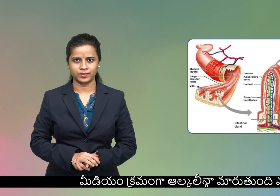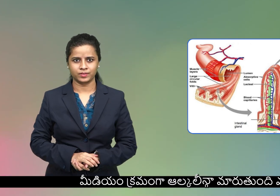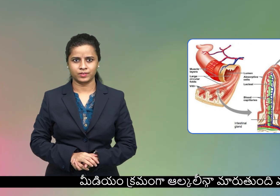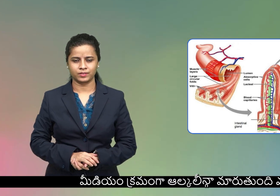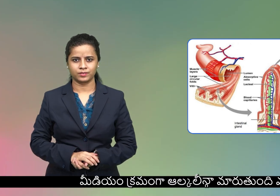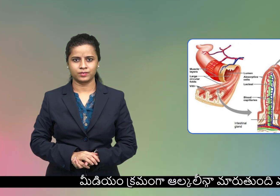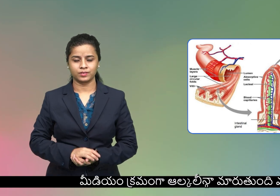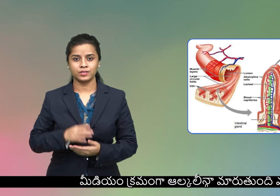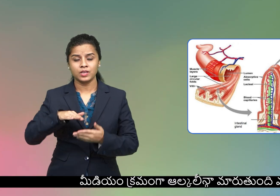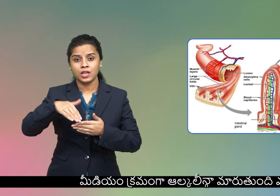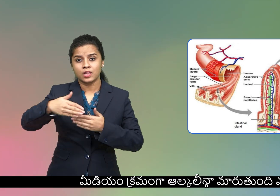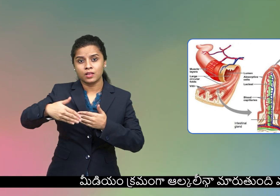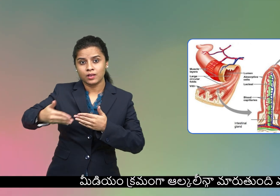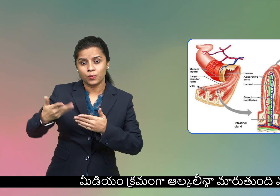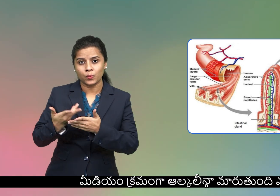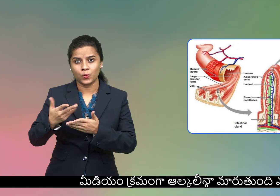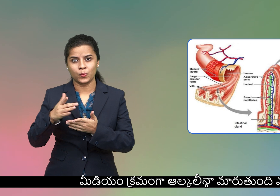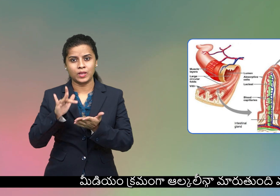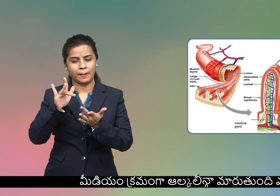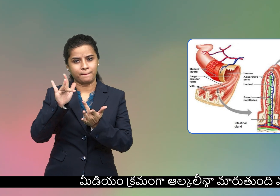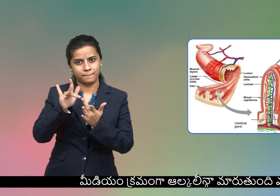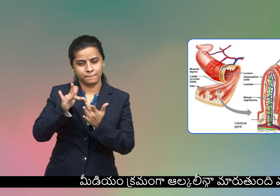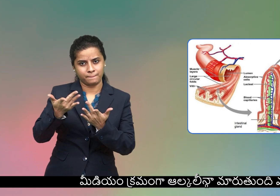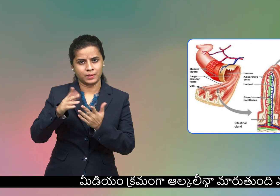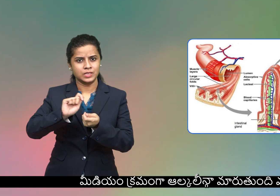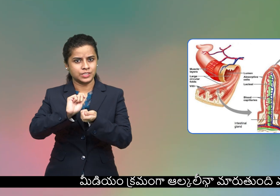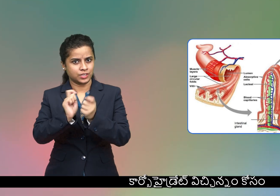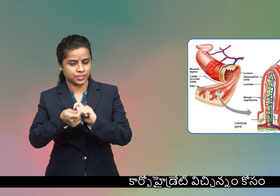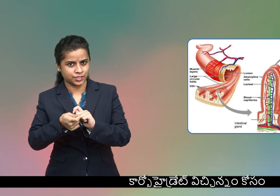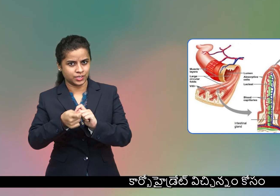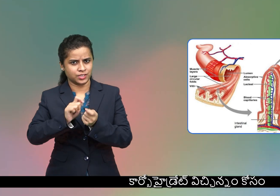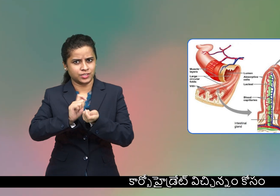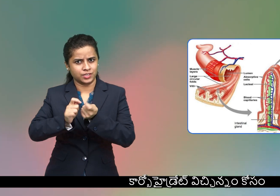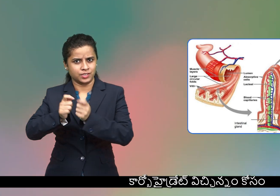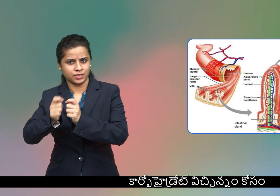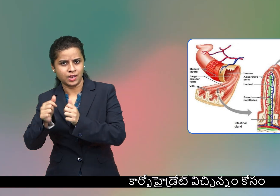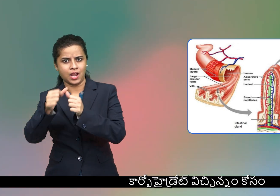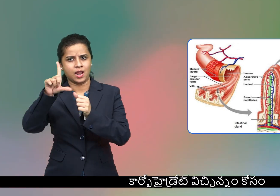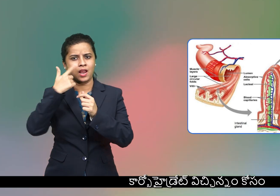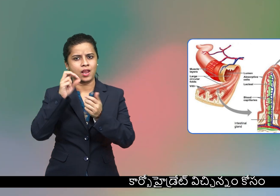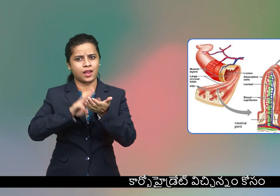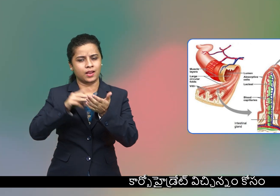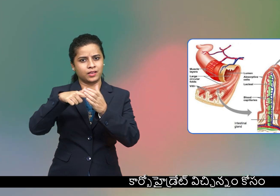మీడియం క్రమంగా ఆల్కలీన్గా మారుతుంది మరియు కార్బోహైడ్రేట్ విచ్ఛిన్నం కోసం